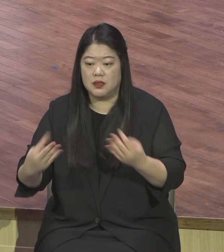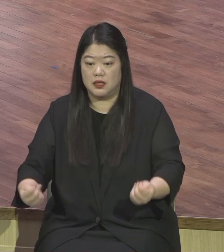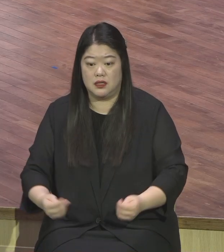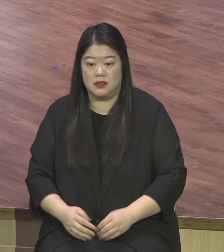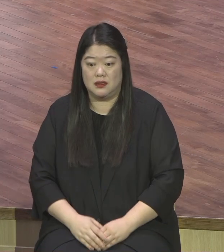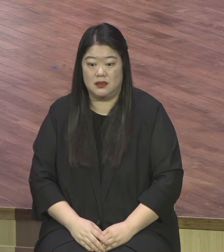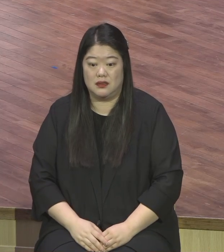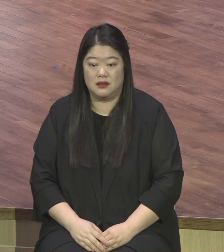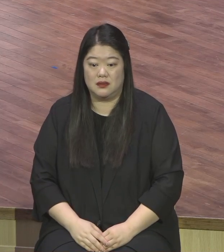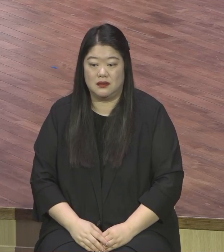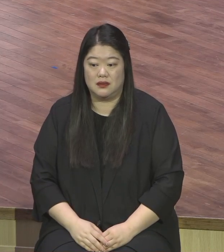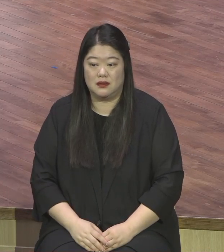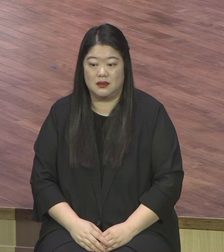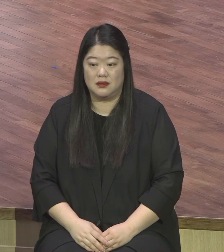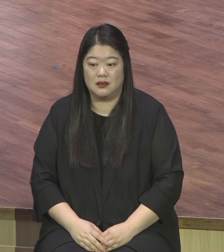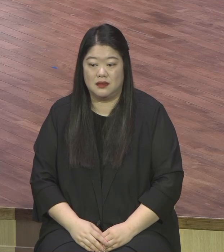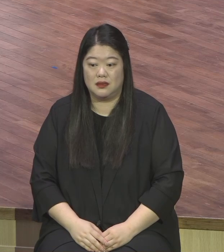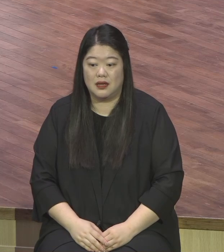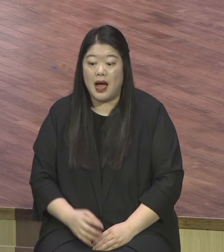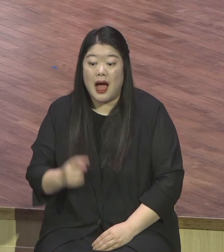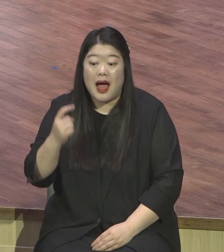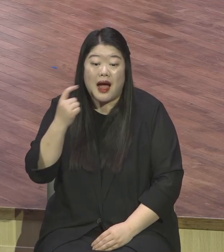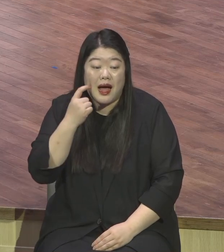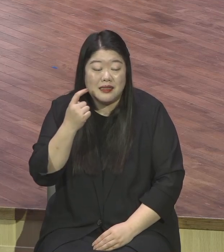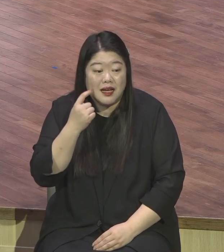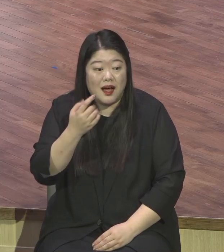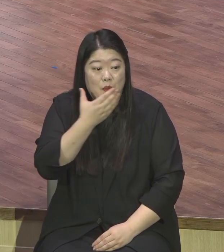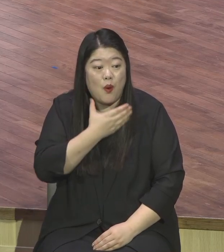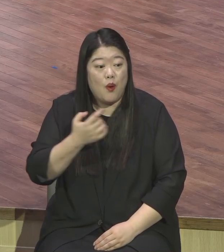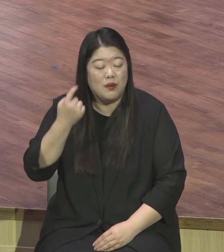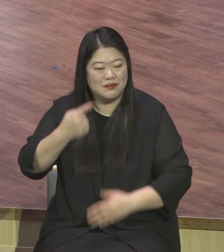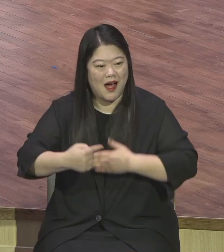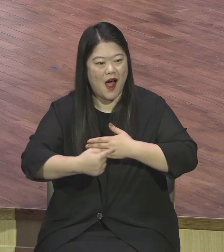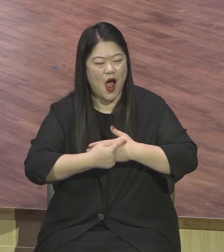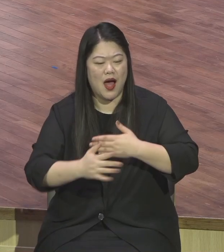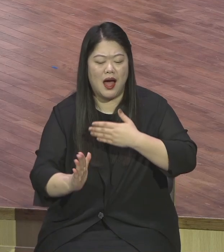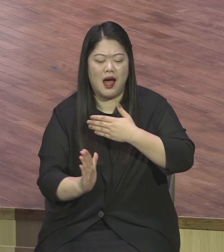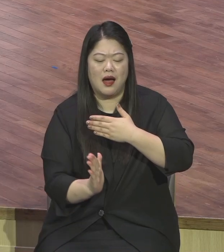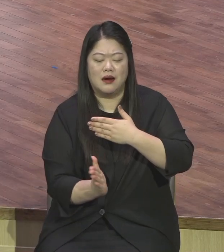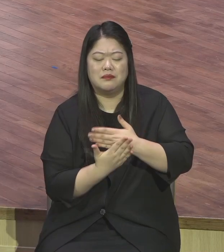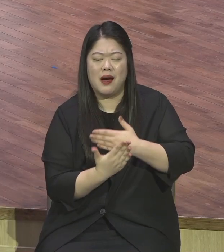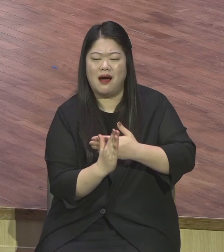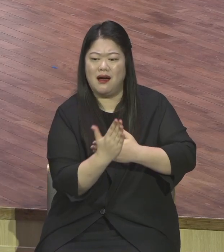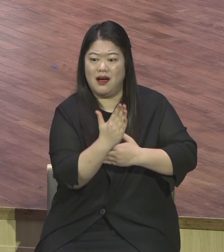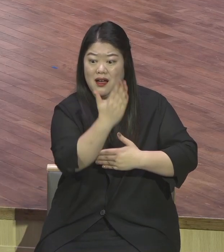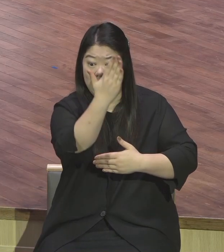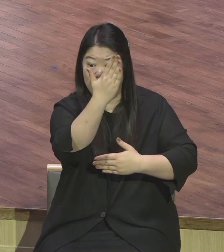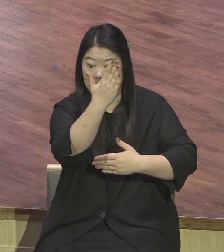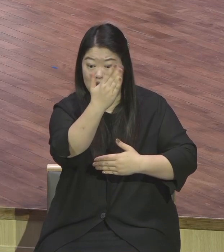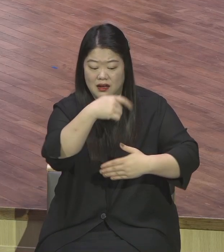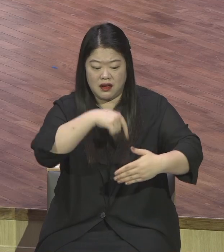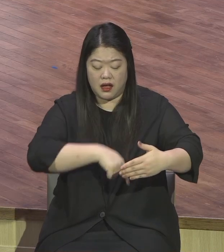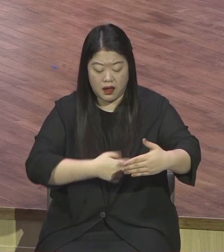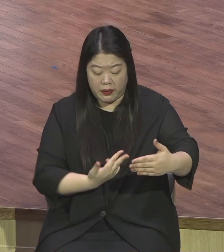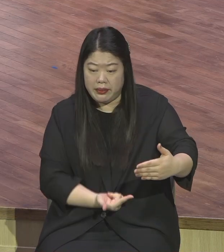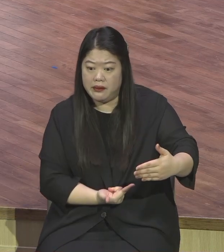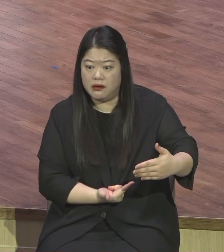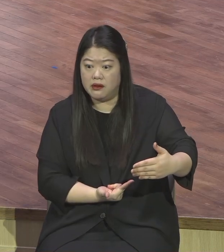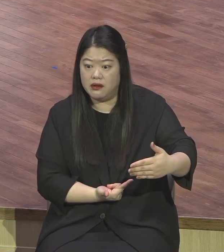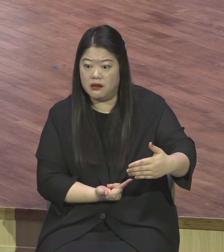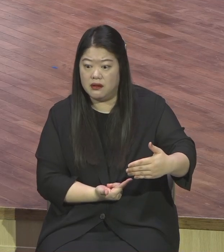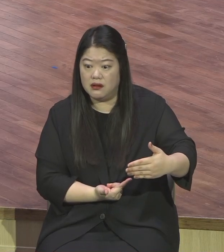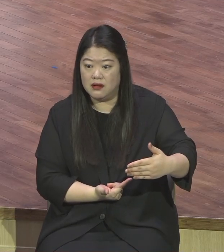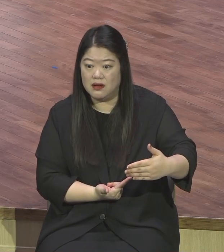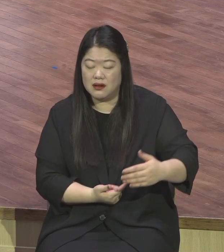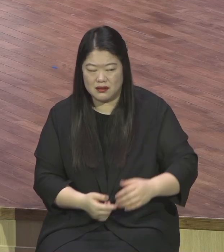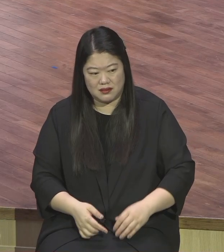진복음이 아닌 가짜복음, 이 복음으로 사람들에게 엄청 유혹을 현혹을 하고 있습니다. 현장에 가보면 적시로 알